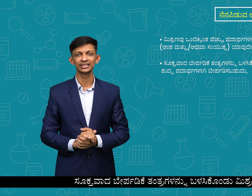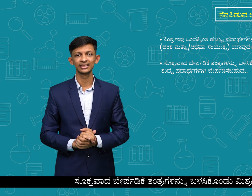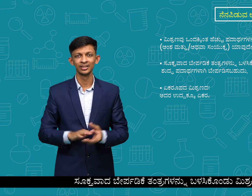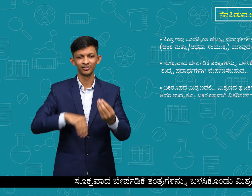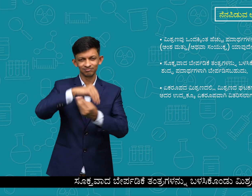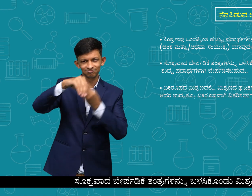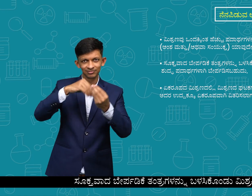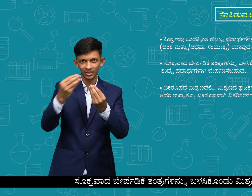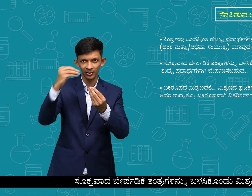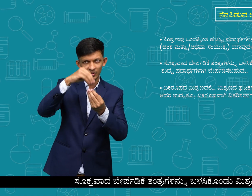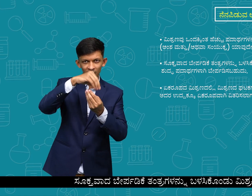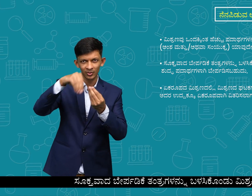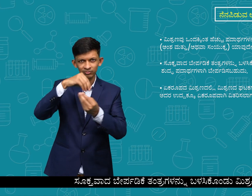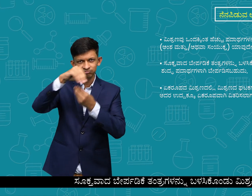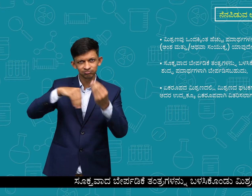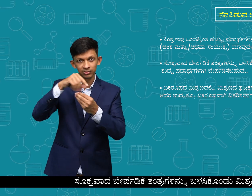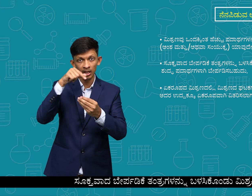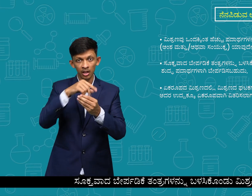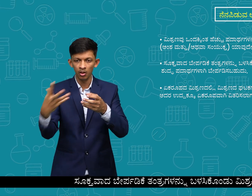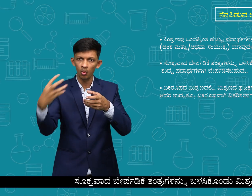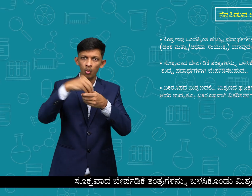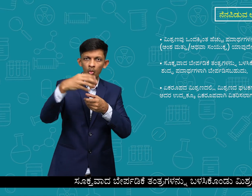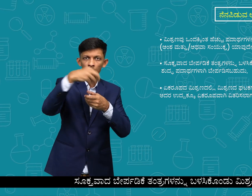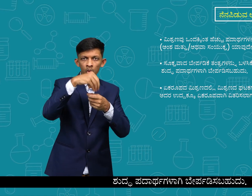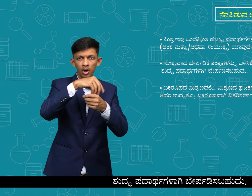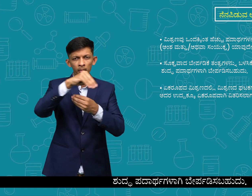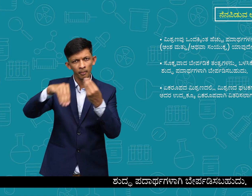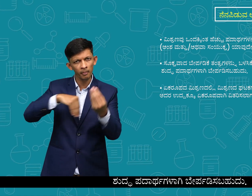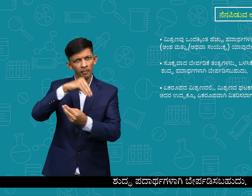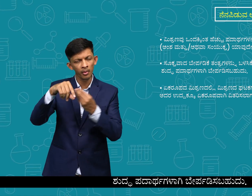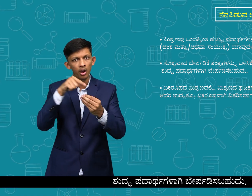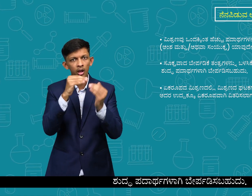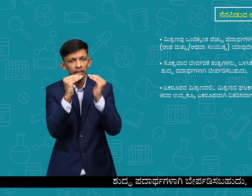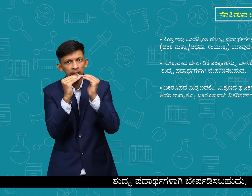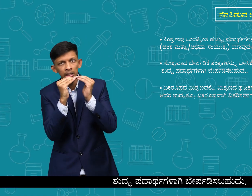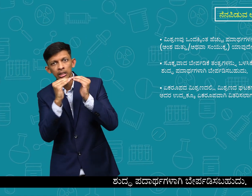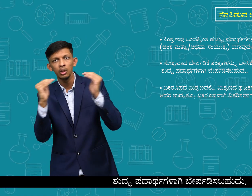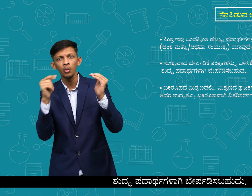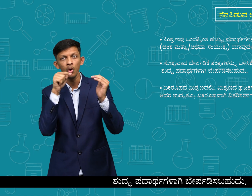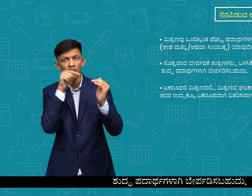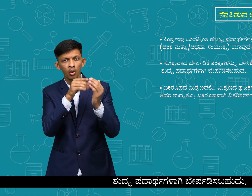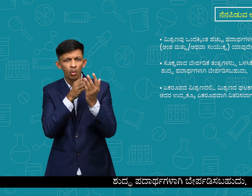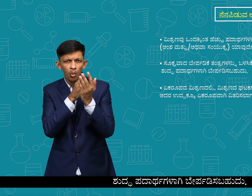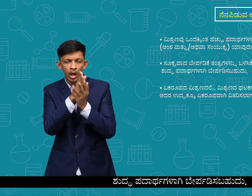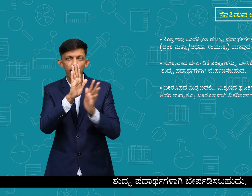ಸೂಕ್ತವಾದ ಬೇರ್ಪಡಿಕೆ ತಂತ್ರಗಳನ್ನು ಬೆಳೆಸಿಕೊಂಡು ಮಿಶ್ರಣಗಳನ್ನು ಶುದ್ಧ ಪದಾರ್ಥಗಳಾಗಿ ಬೇರ್ಪಡಿಸಬಹುದು.